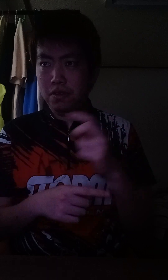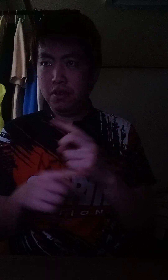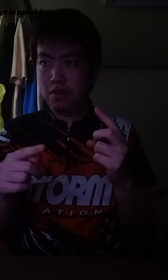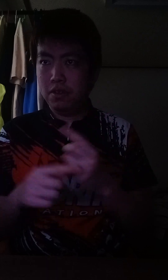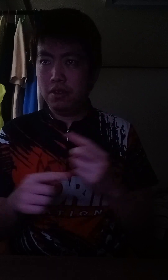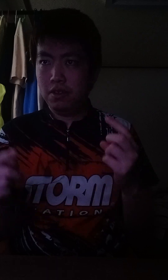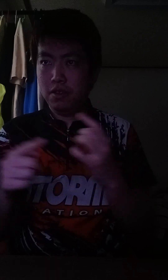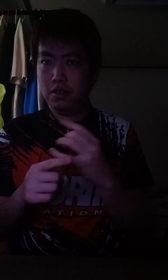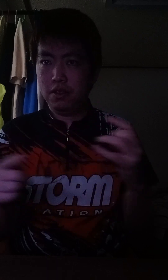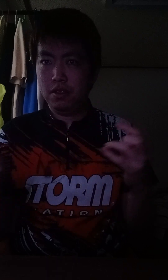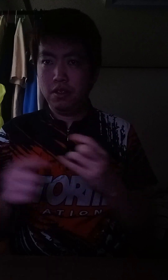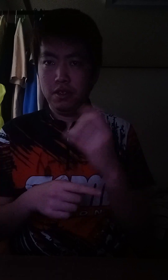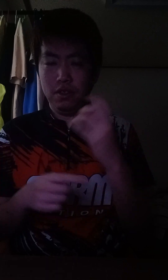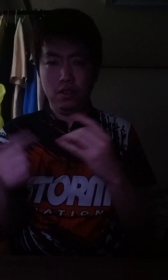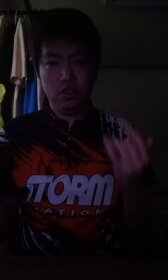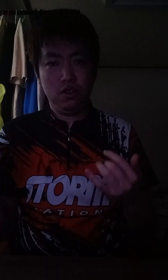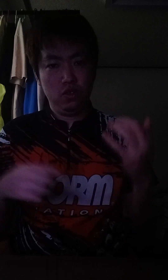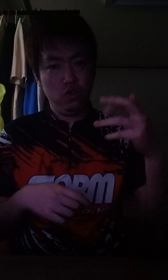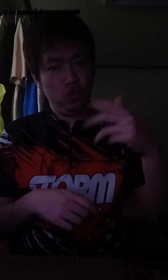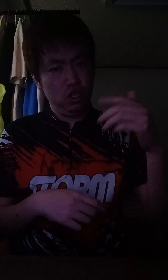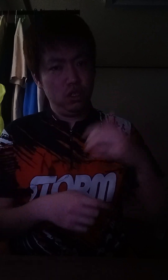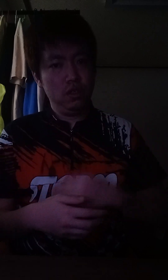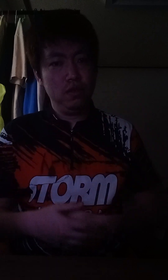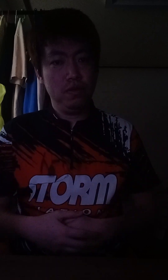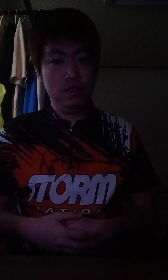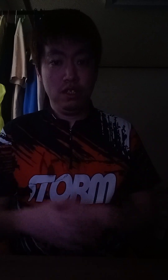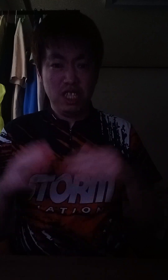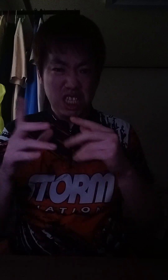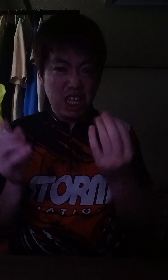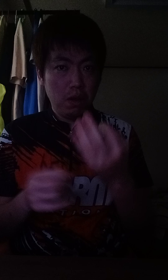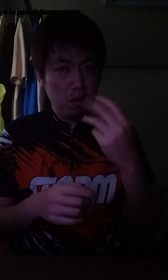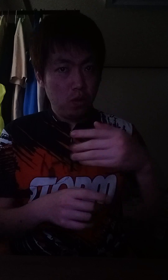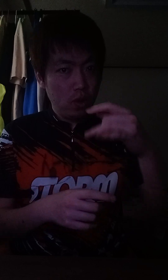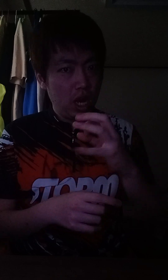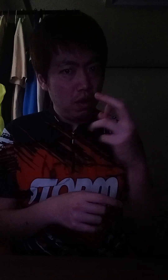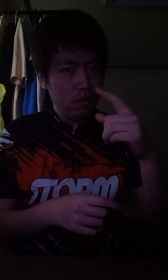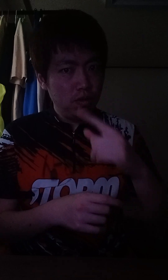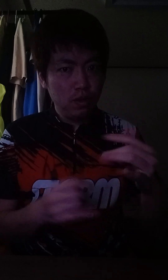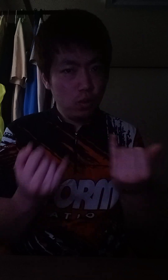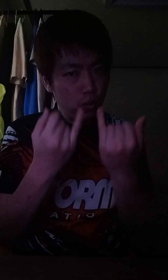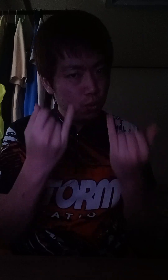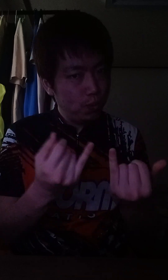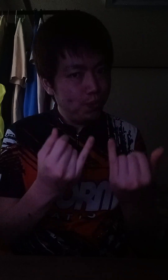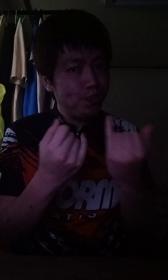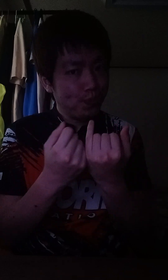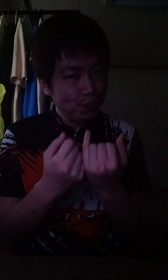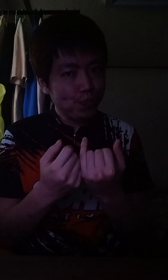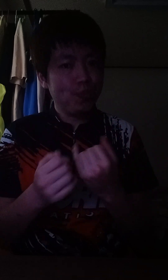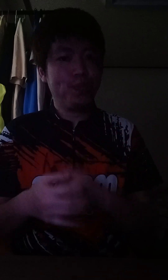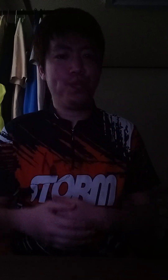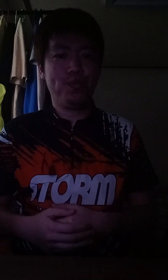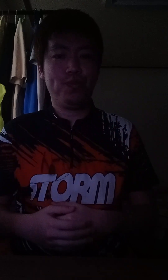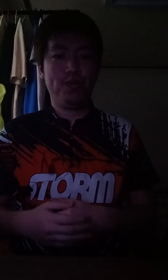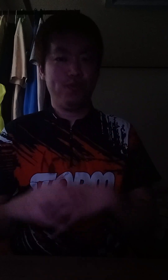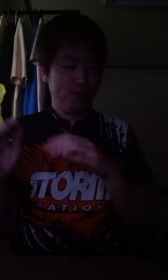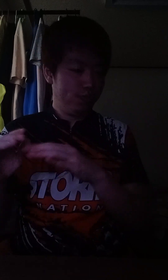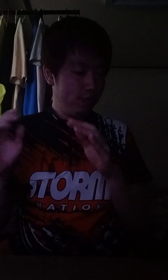흔적이고요. 그리고 혹시 단백 소실 장병증에 도움이 될까 해서 그 척부